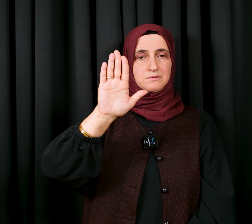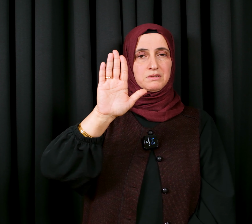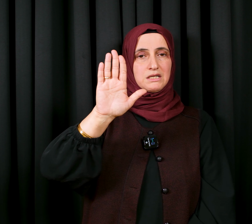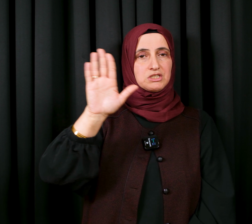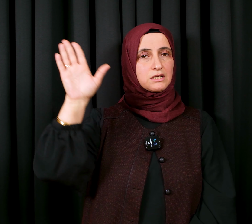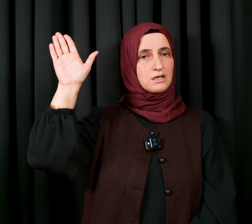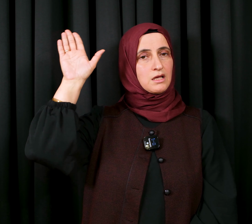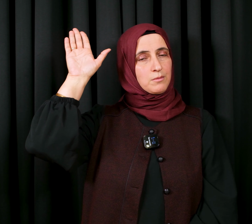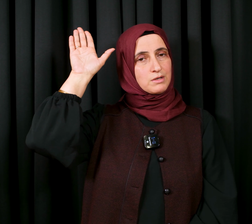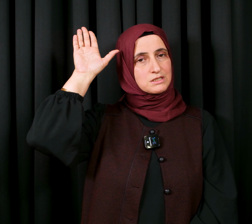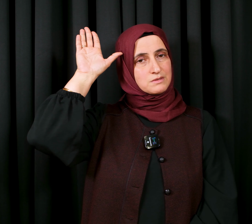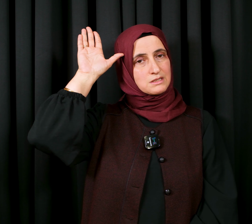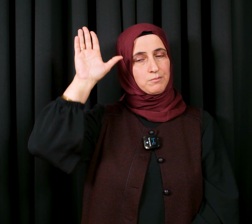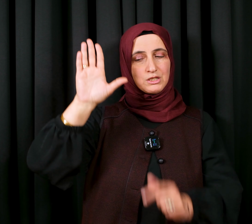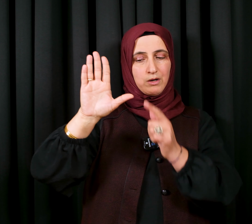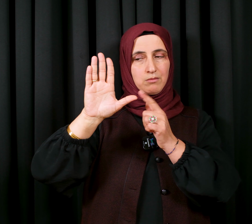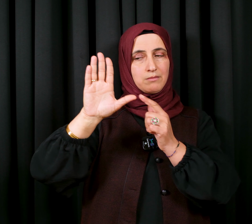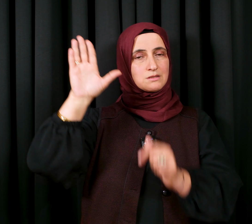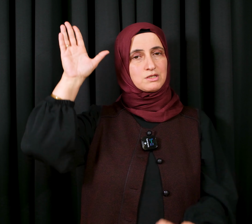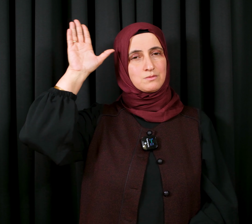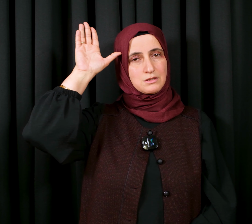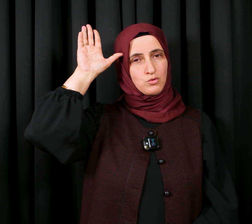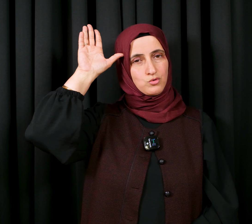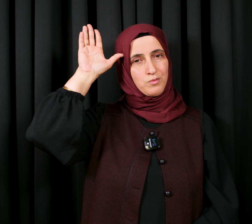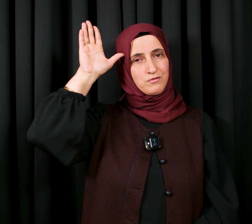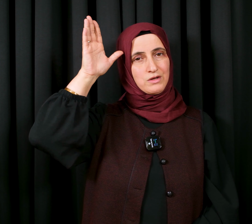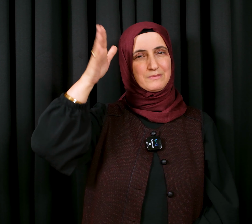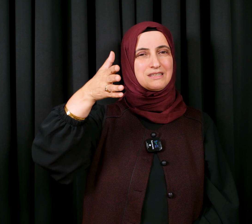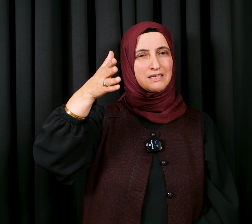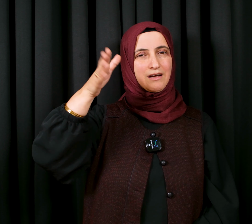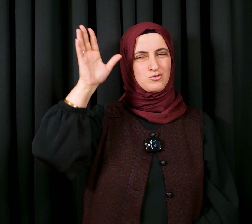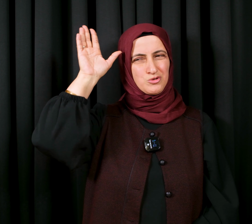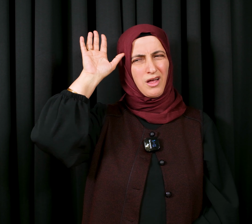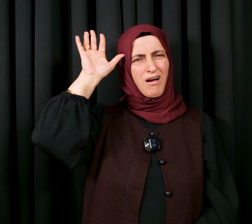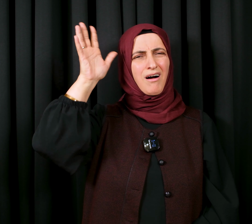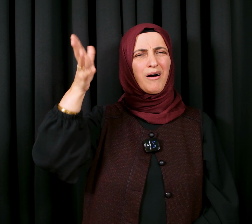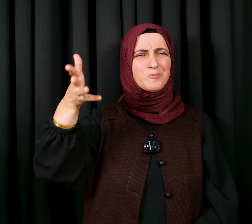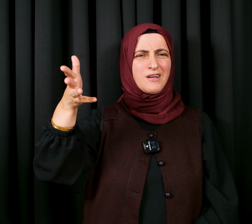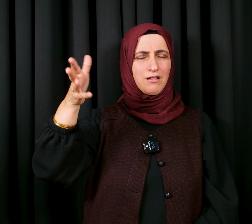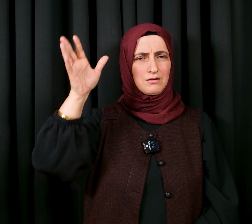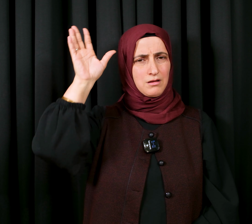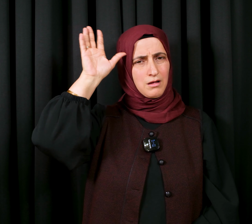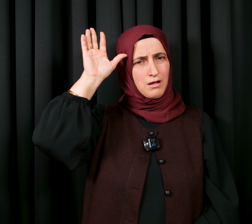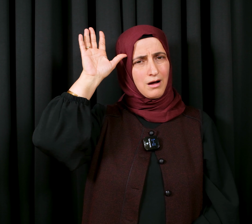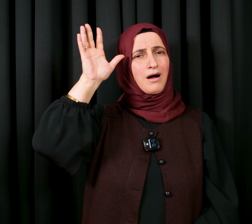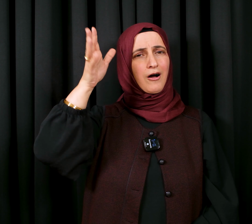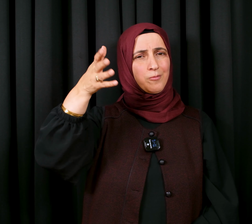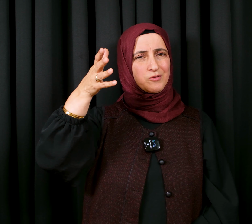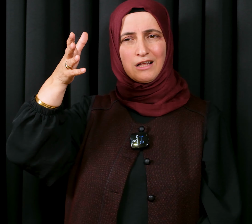birleşik. Başımıza, baş parmağımız başımıza dokunup hafif elimizi ileriye atıyoruz. Aptal. Aptal.